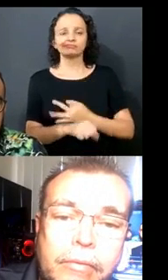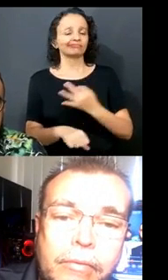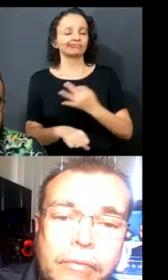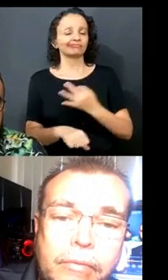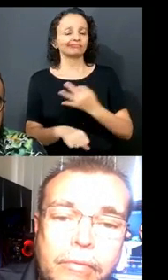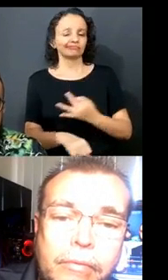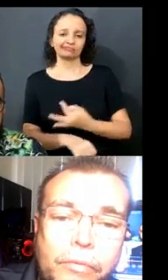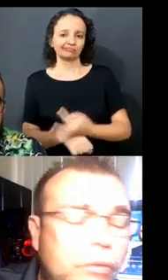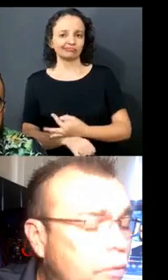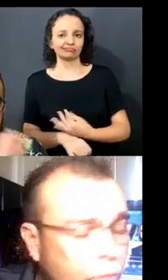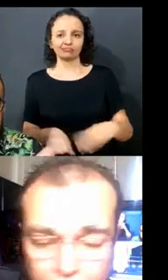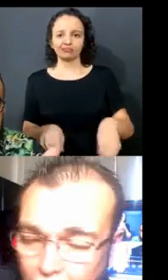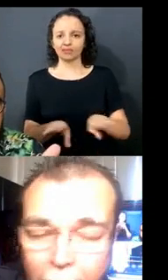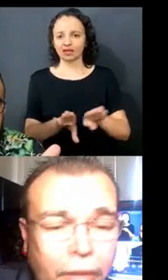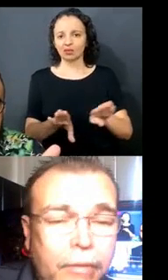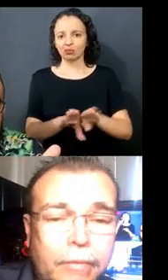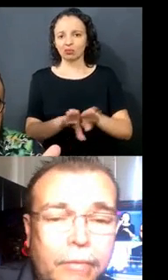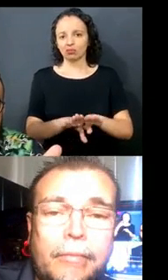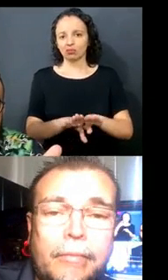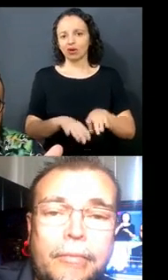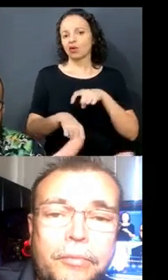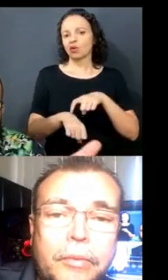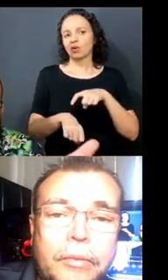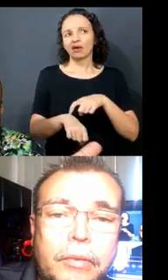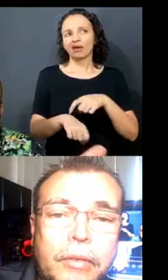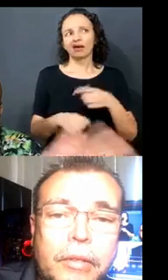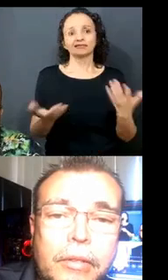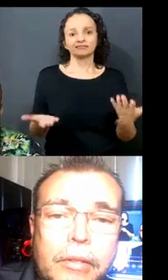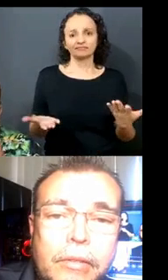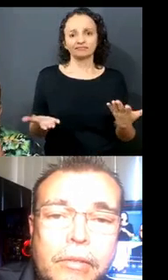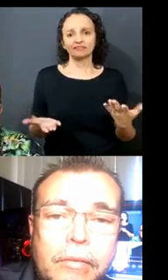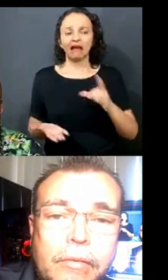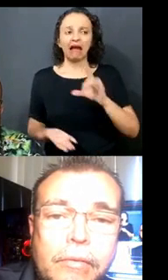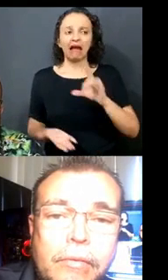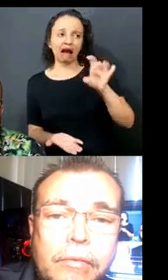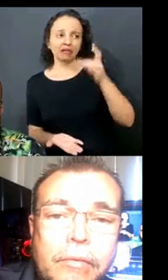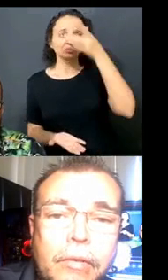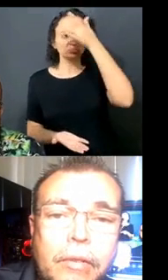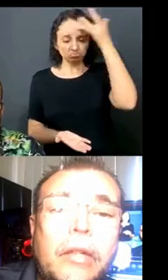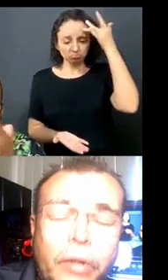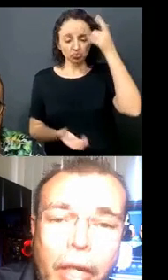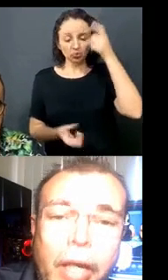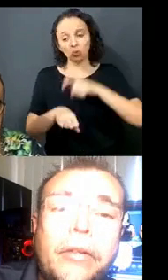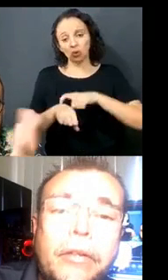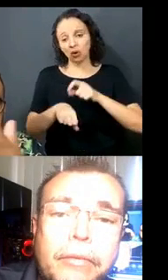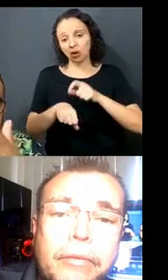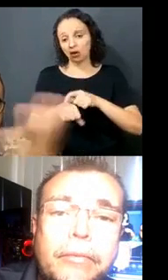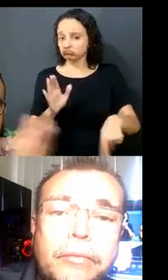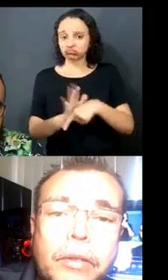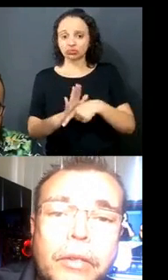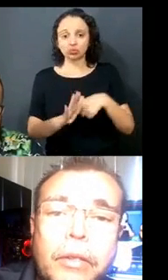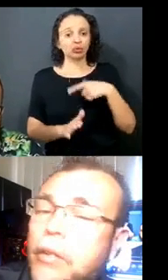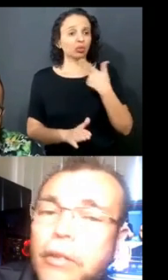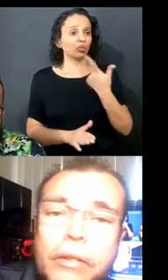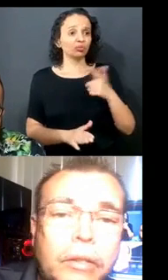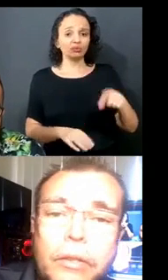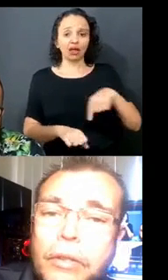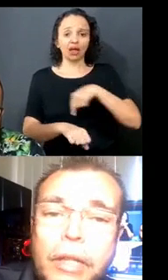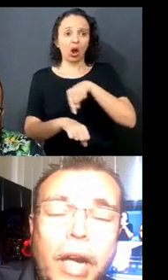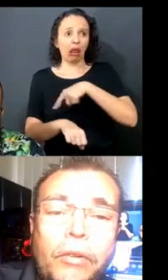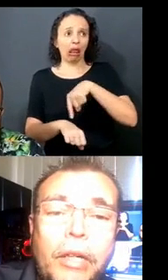os horários também, né? Porque essas 300 pessoas, elas têm um horário para ir no culto. Elas não têm vários horários no